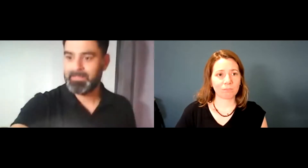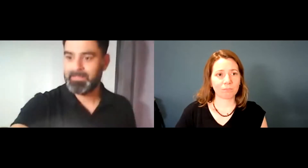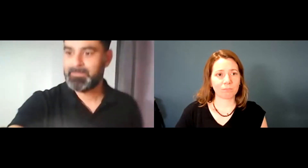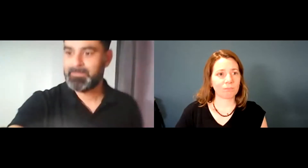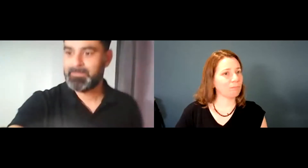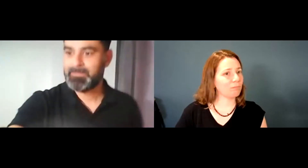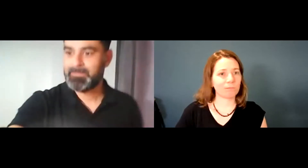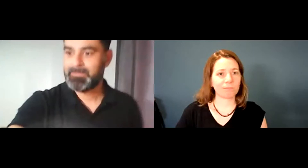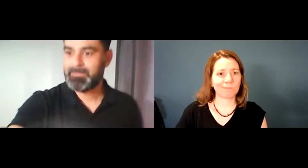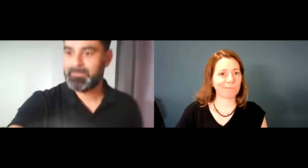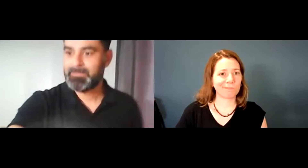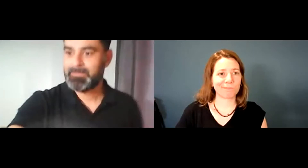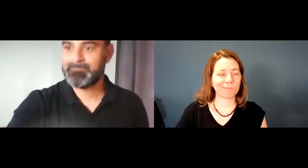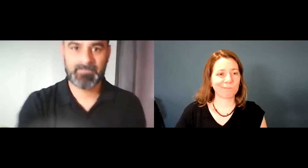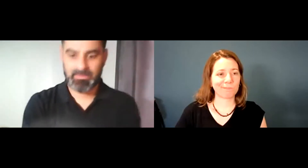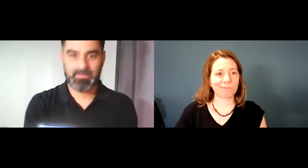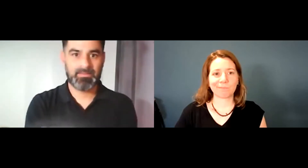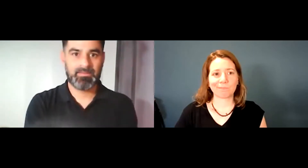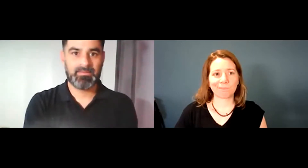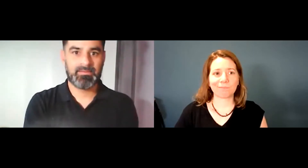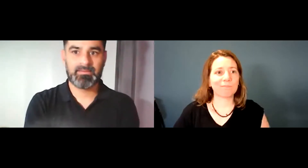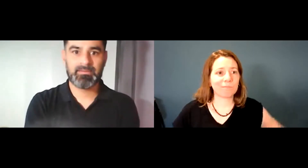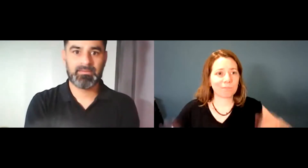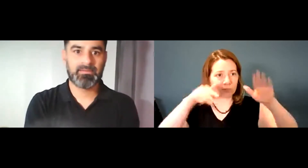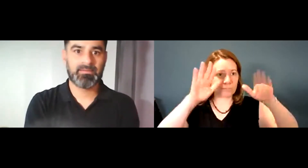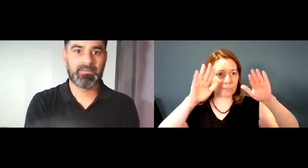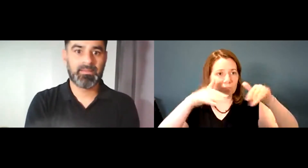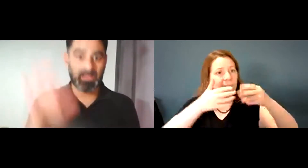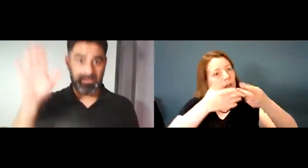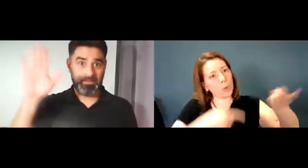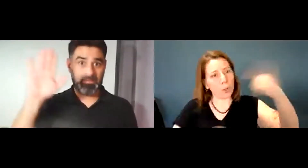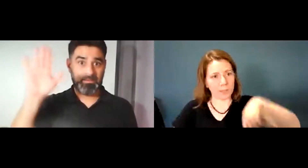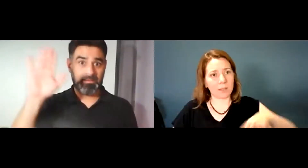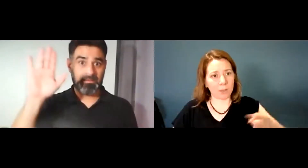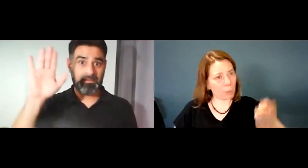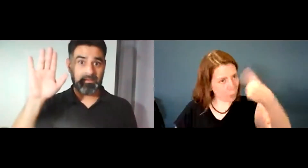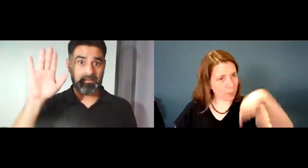Ahí está. Ahí volvió. Yo.